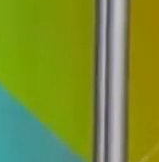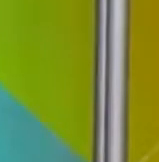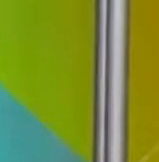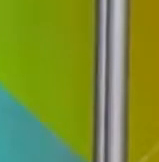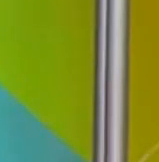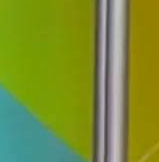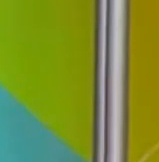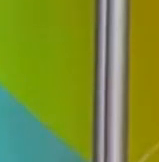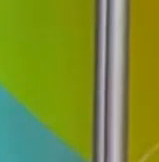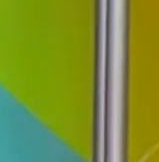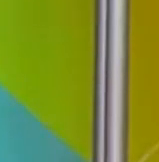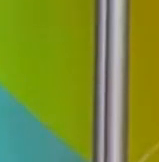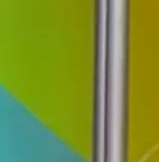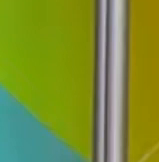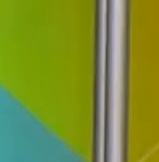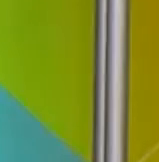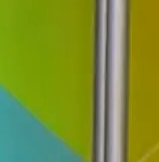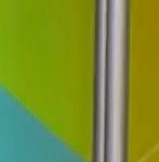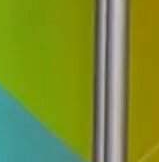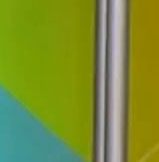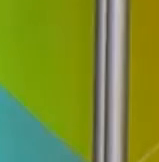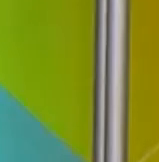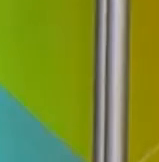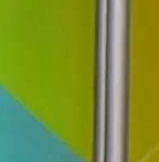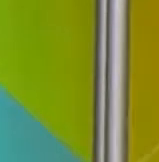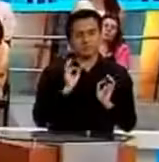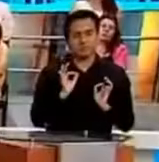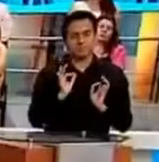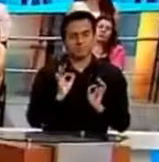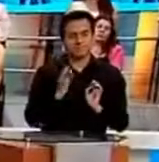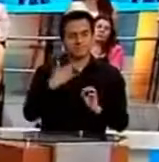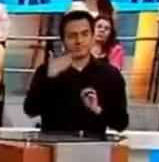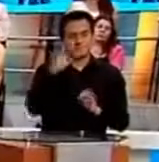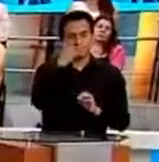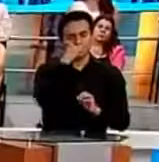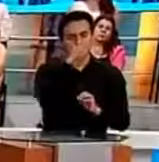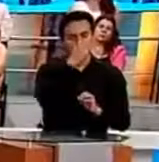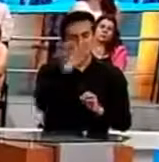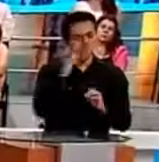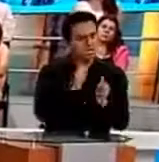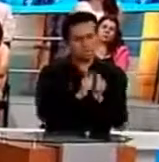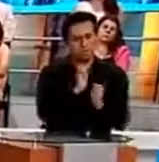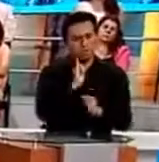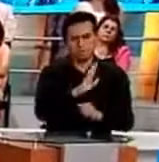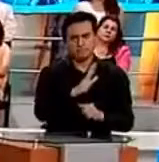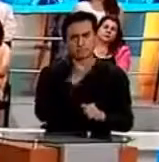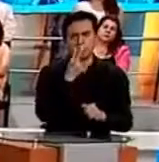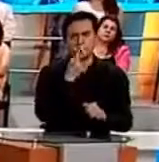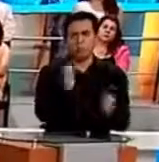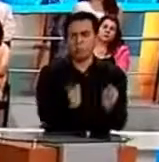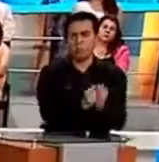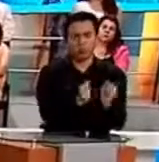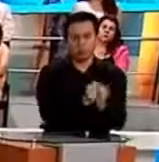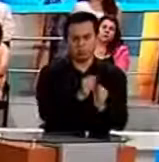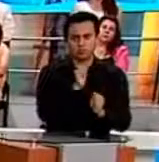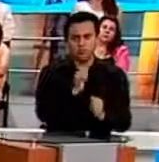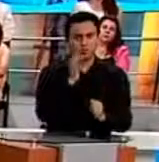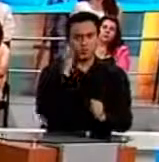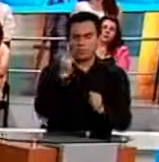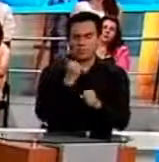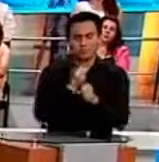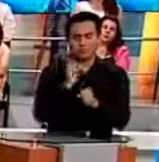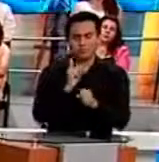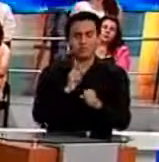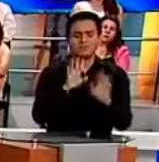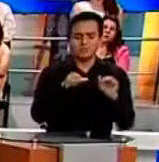bien. Pero eran ellos los dos, Seguramente pasaran mucho tiempo. Siempre. Toda la vida juntos. Sí, porque ella no trabajaba. Es como